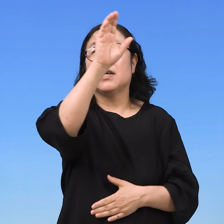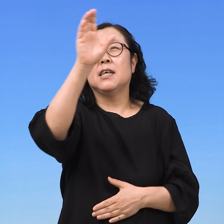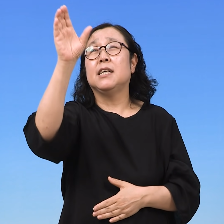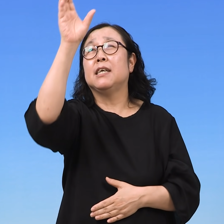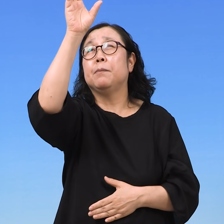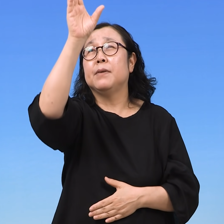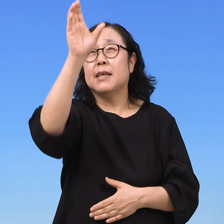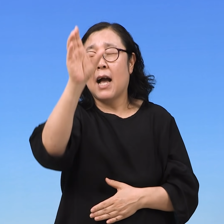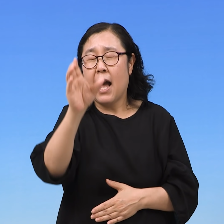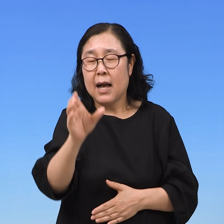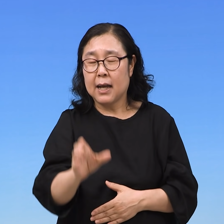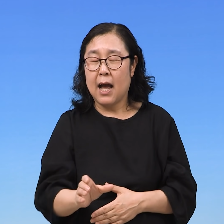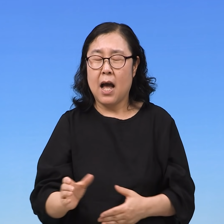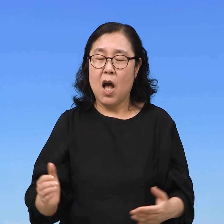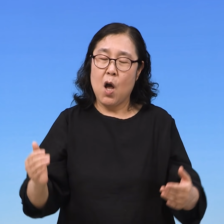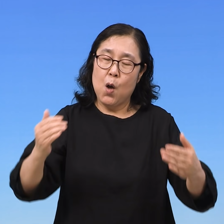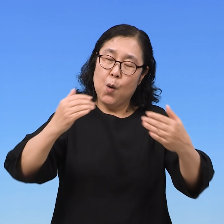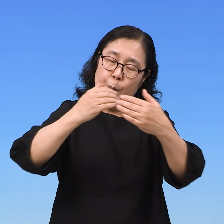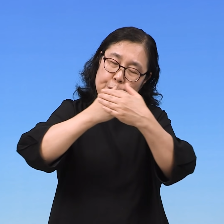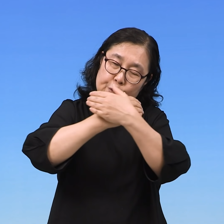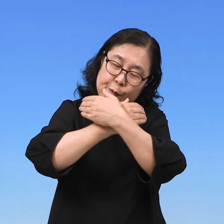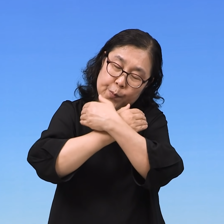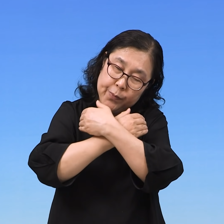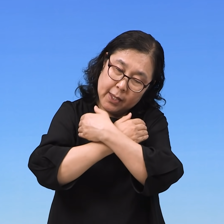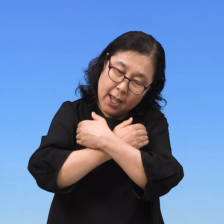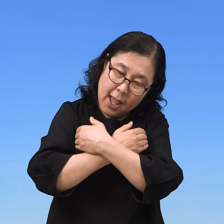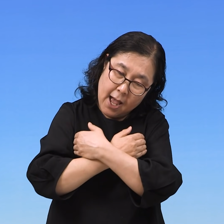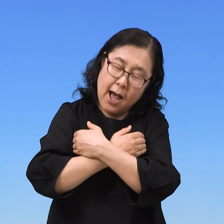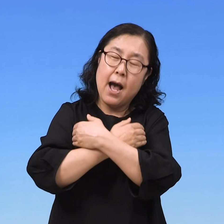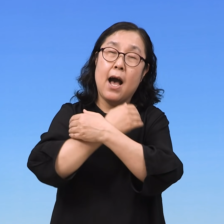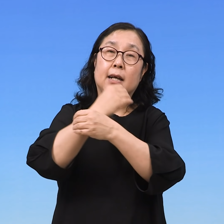나로 그 십자가 품게 하시니.